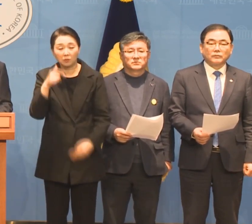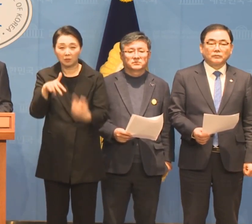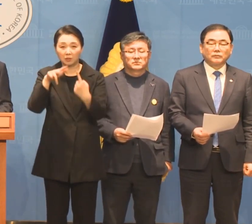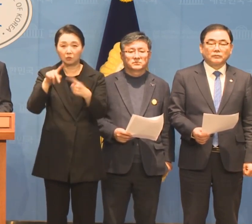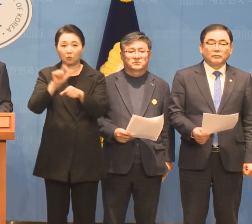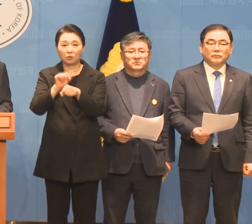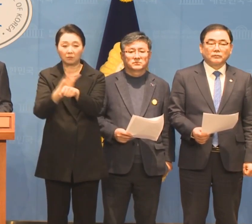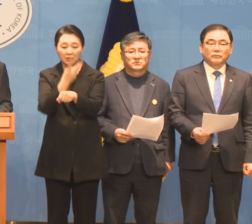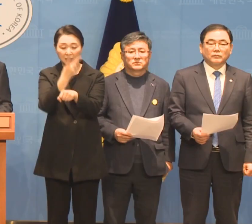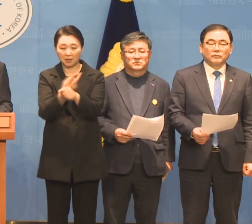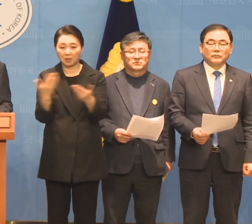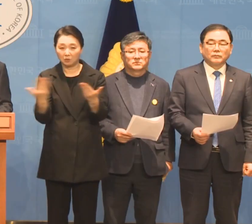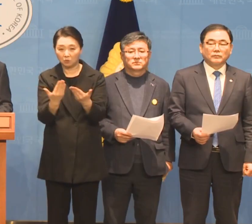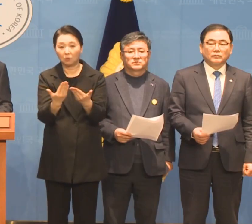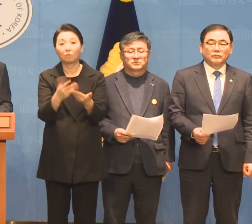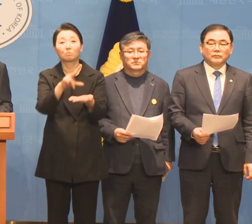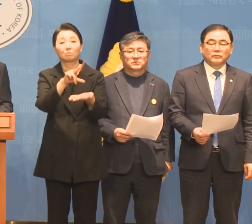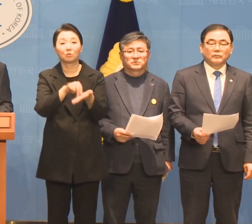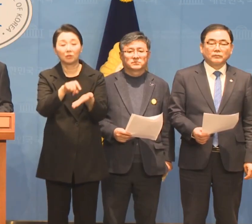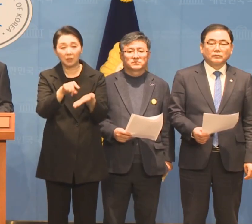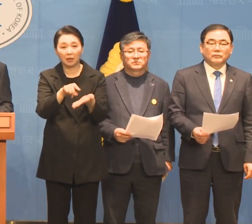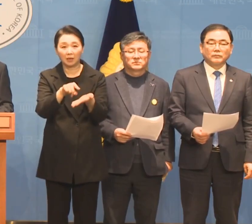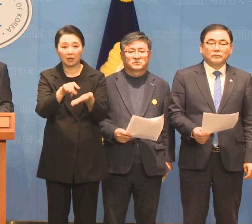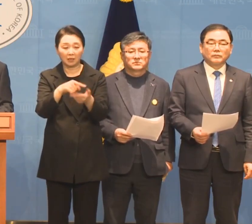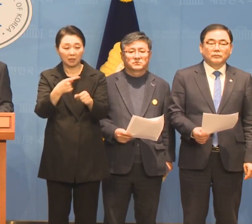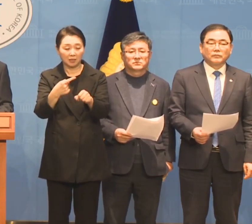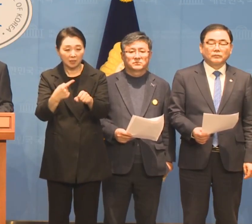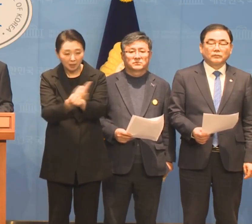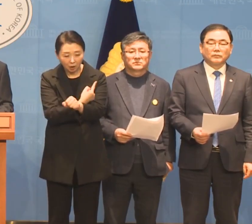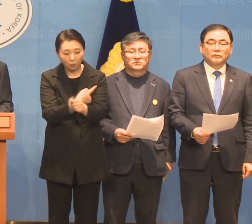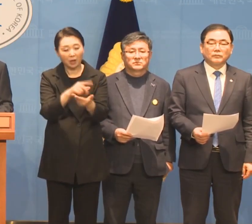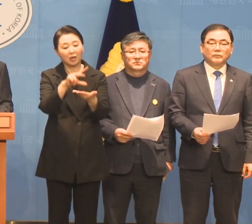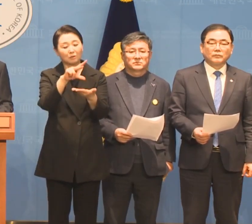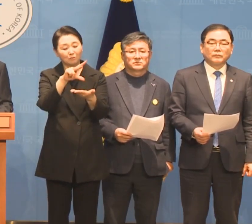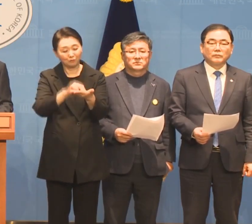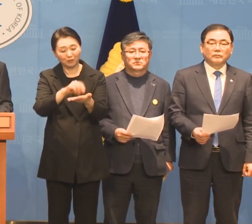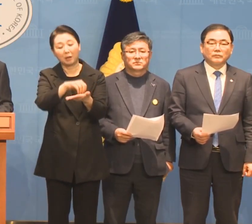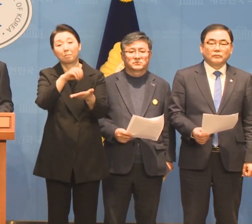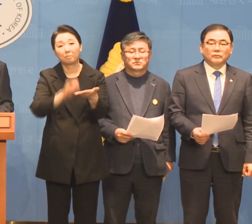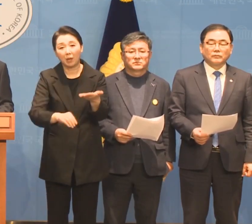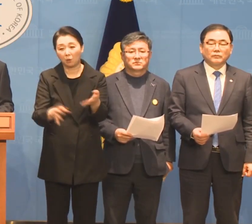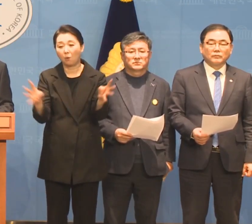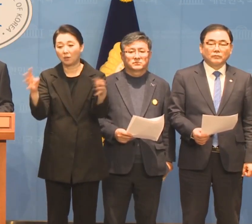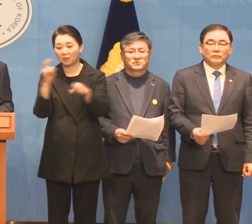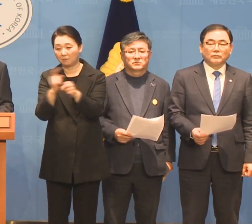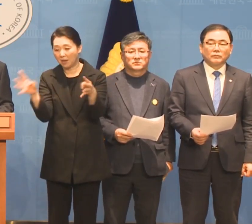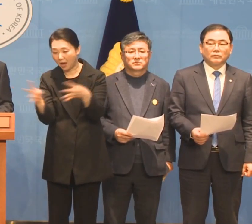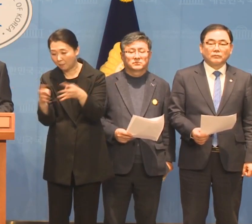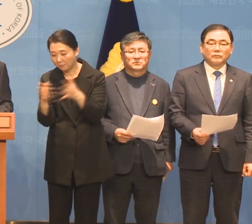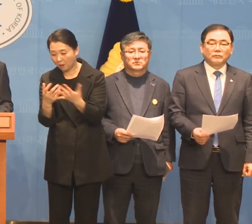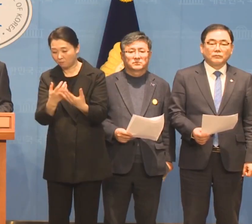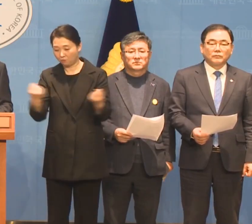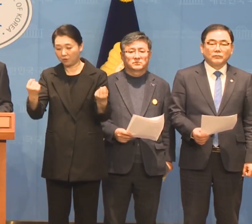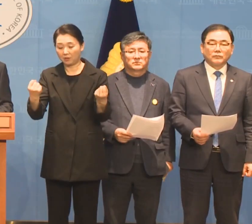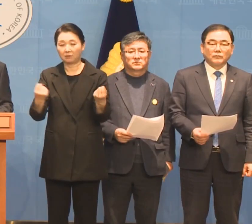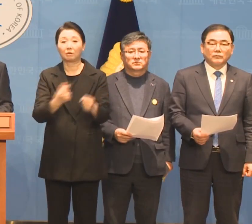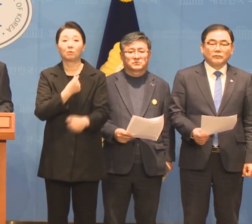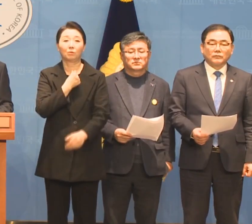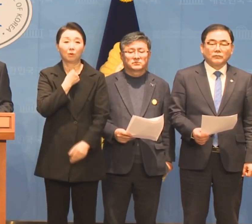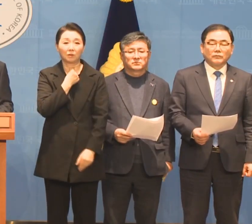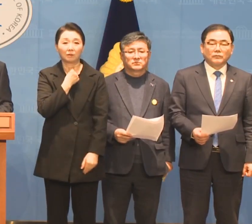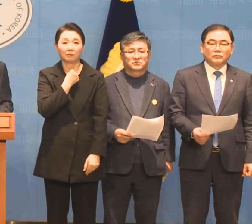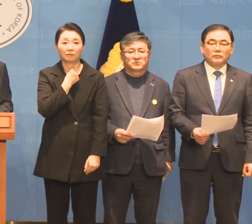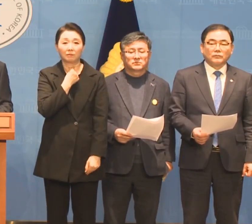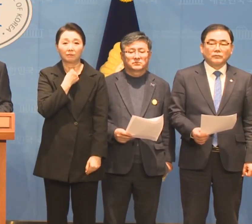52시간 근로제 문제는, 근로 예외 조항 문제는 빼고 합의된 내용을 분리해서 처리하자.